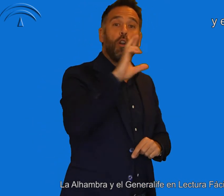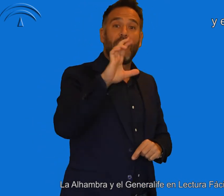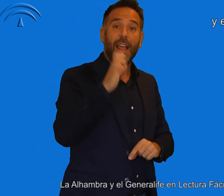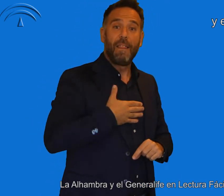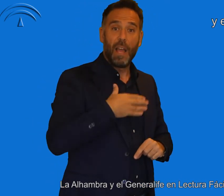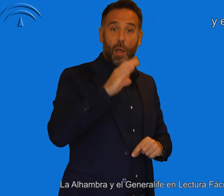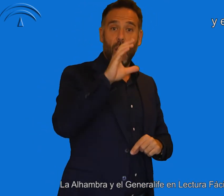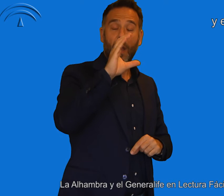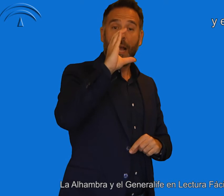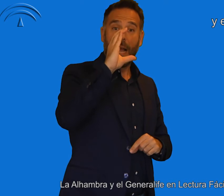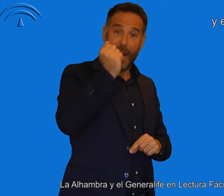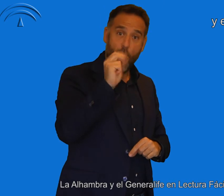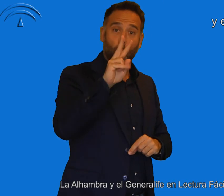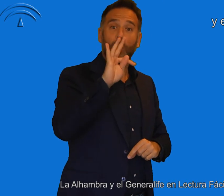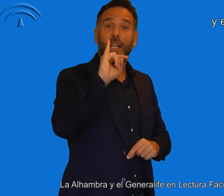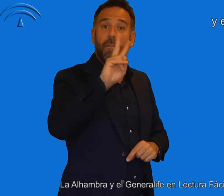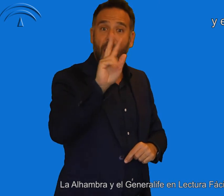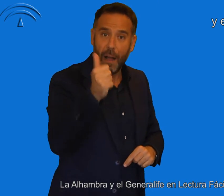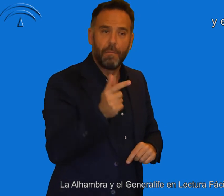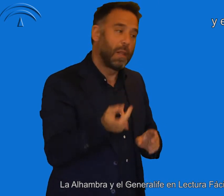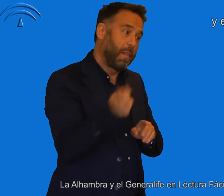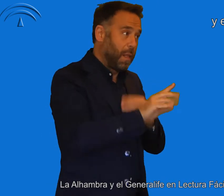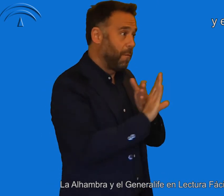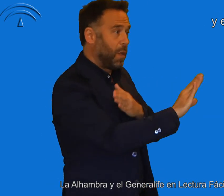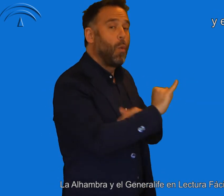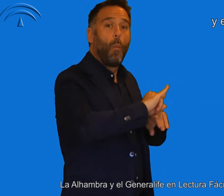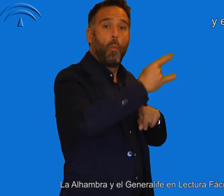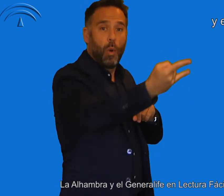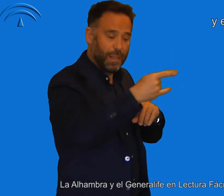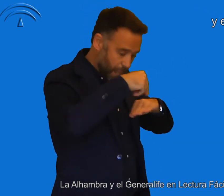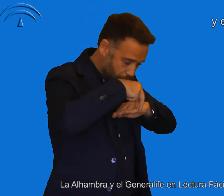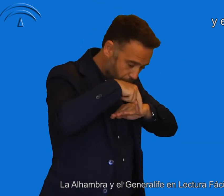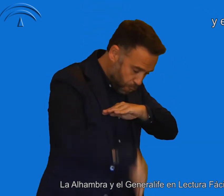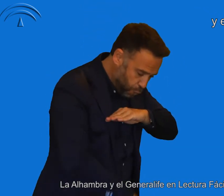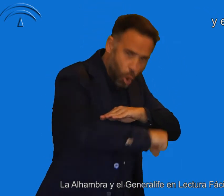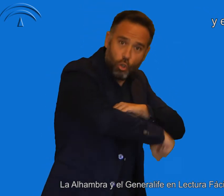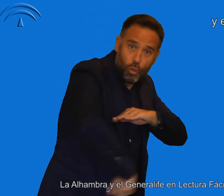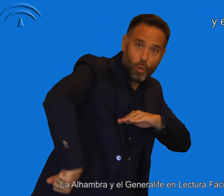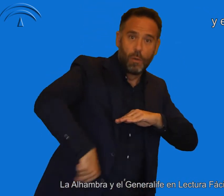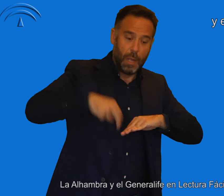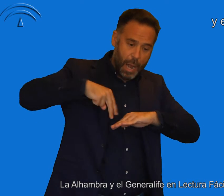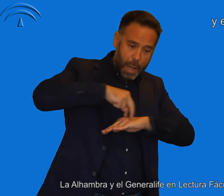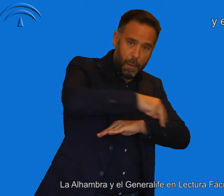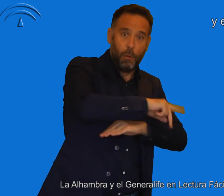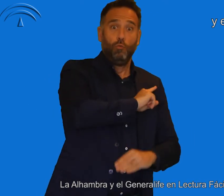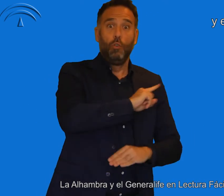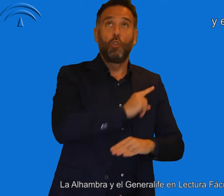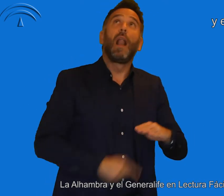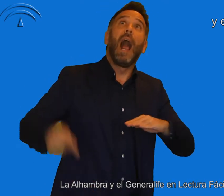nazarí. Delante de la puerta hay un puente sobre un foso profundo. El camino para los soldados va por lo alto